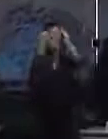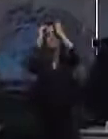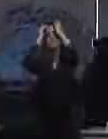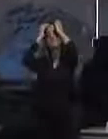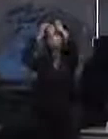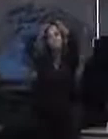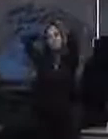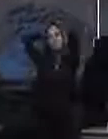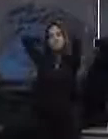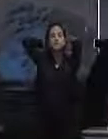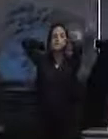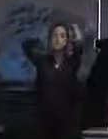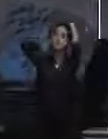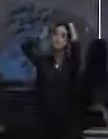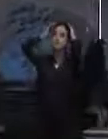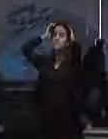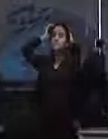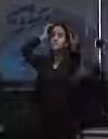Zerou tudo aqui.